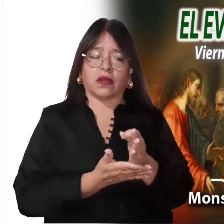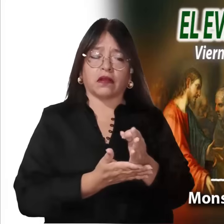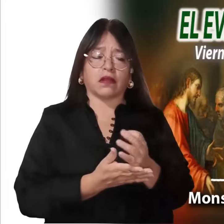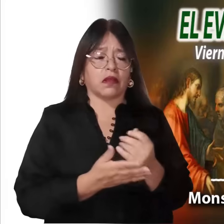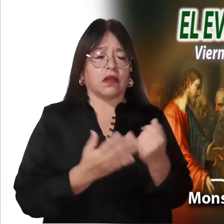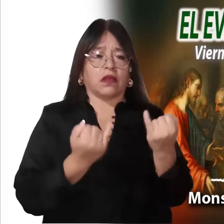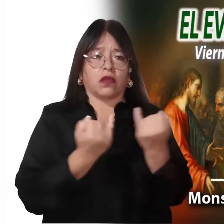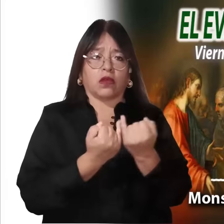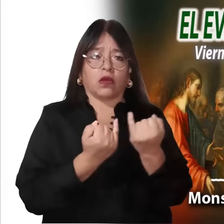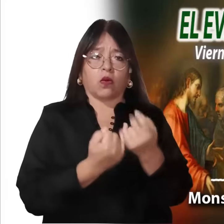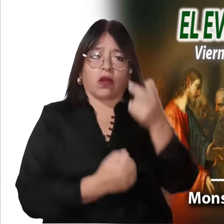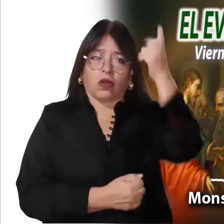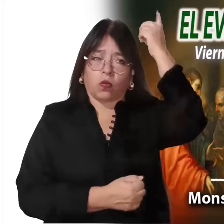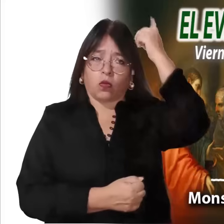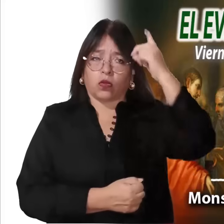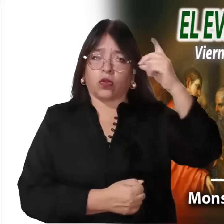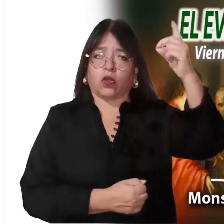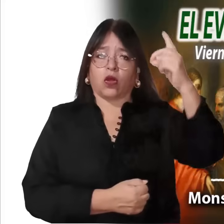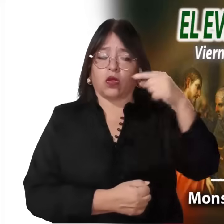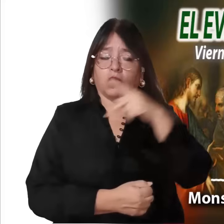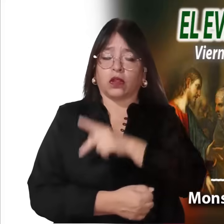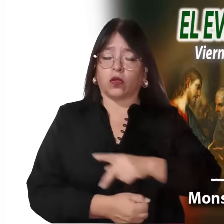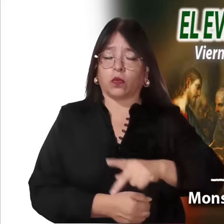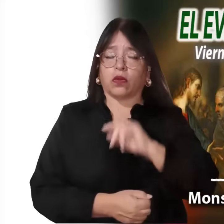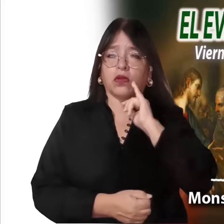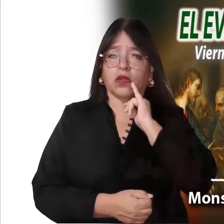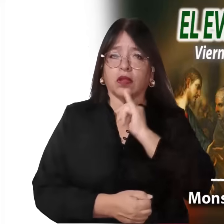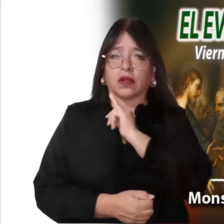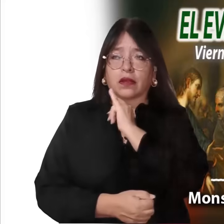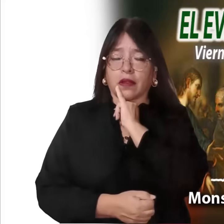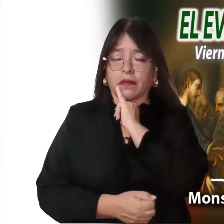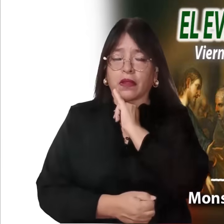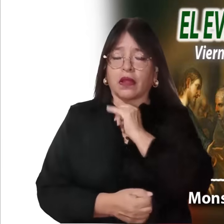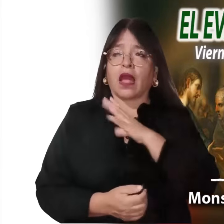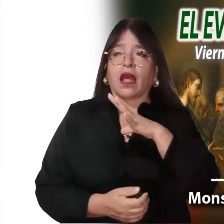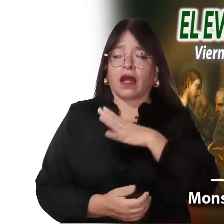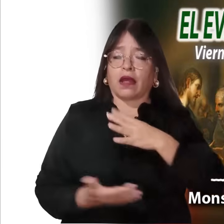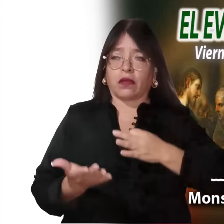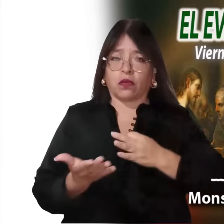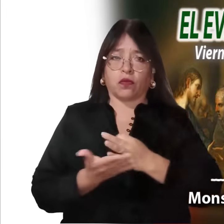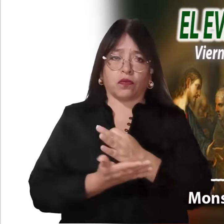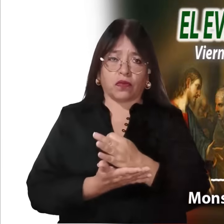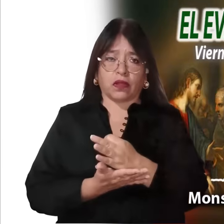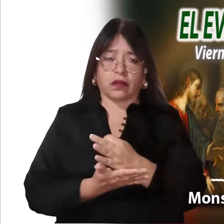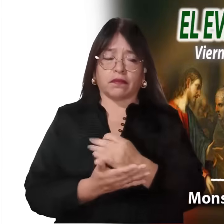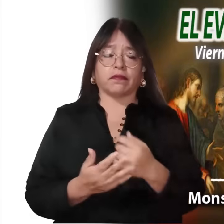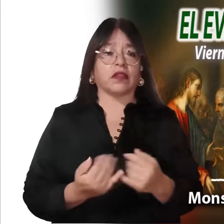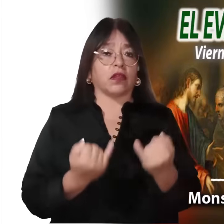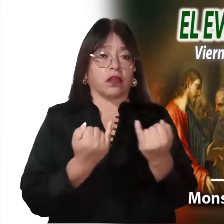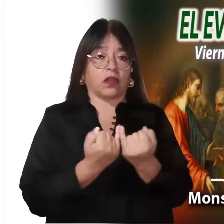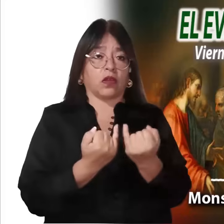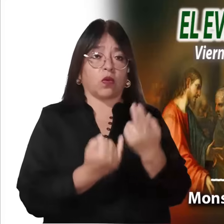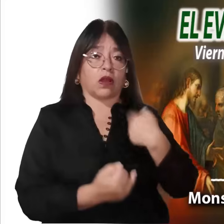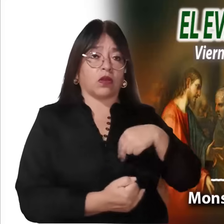busca superar la infidelidad de su esposa Israel y que le profesa un amor fiel. ¿Qué podremos hacer por nuestras